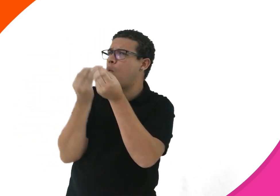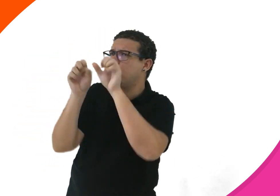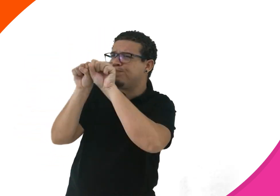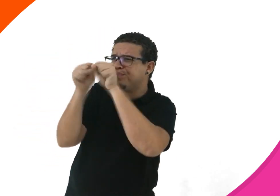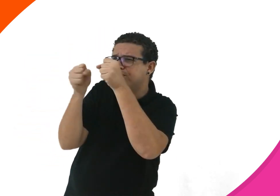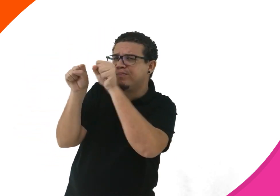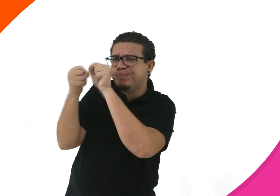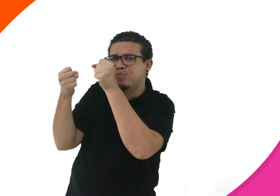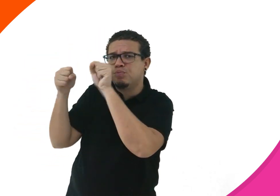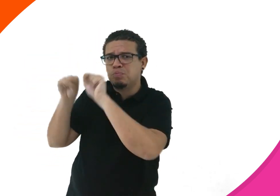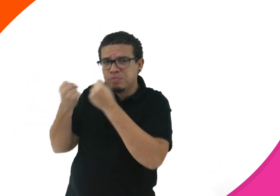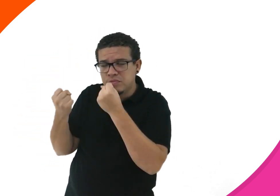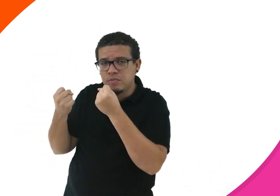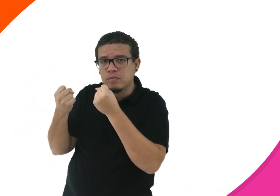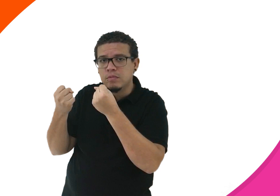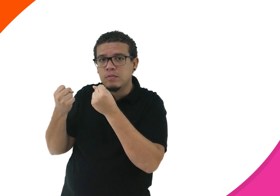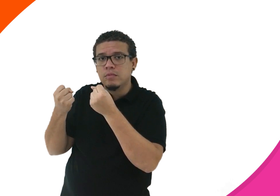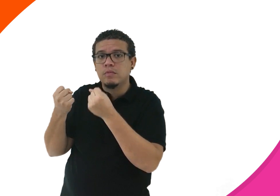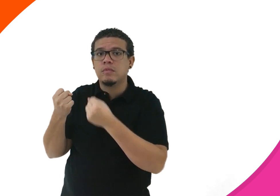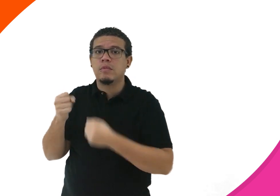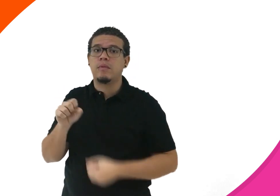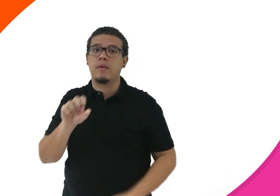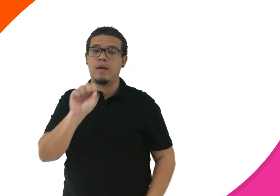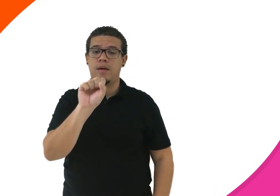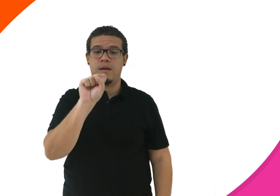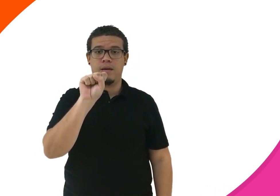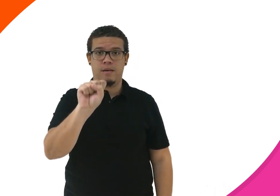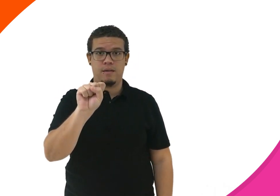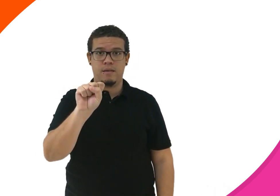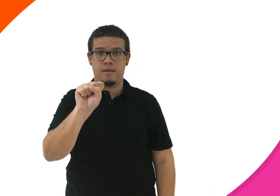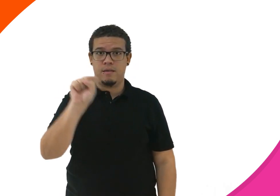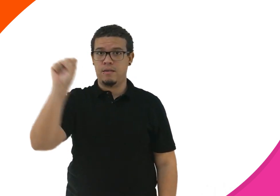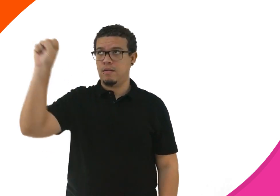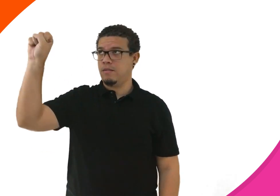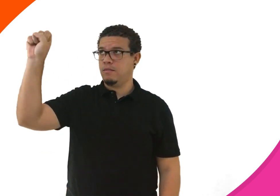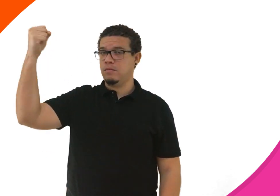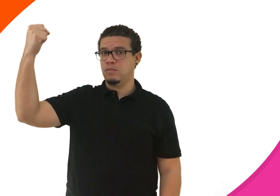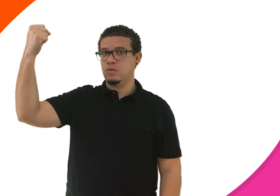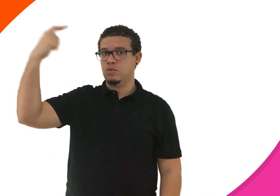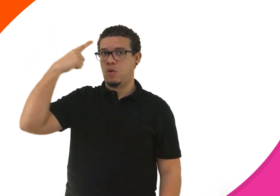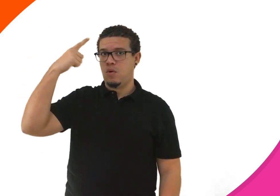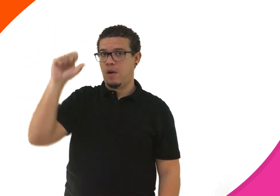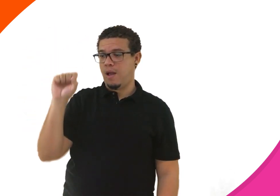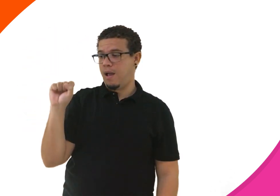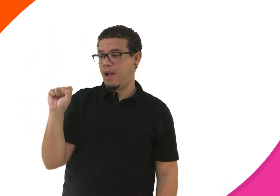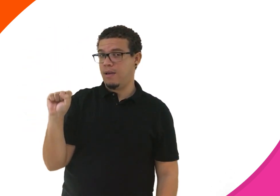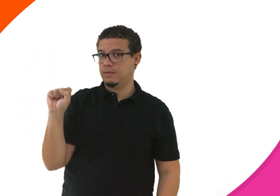sol. Vamos também dividi-la em unidades menores,